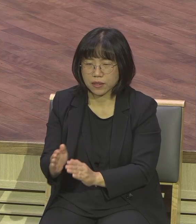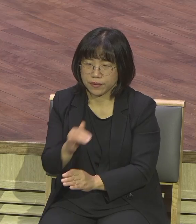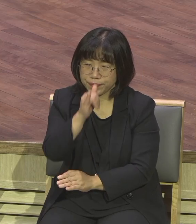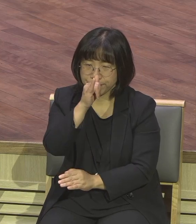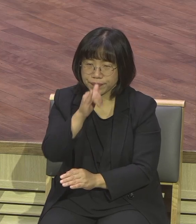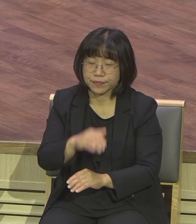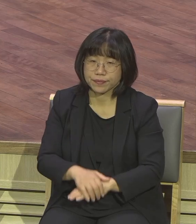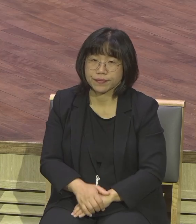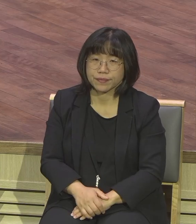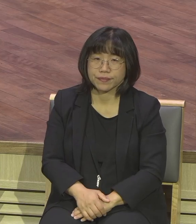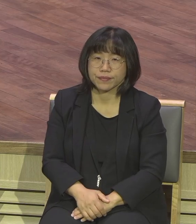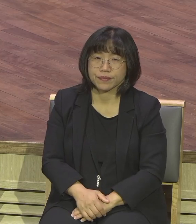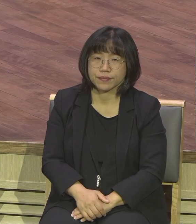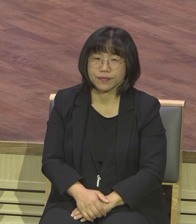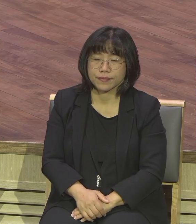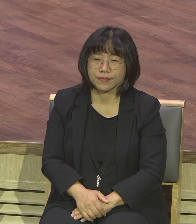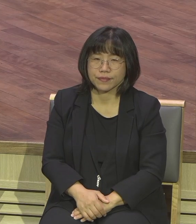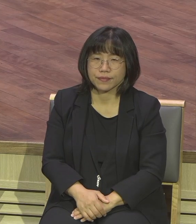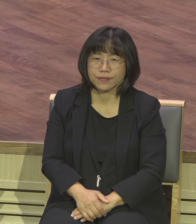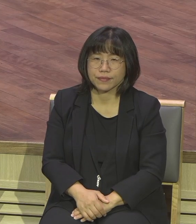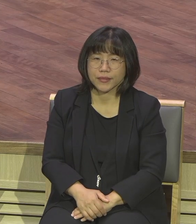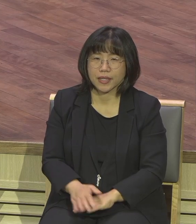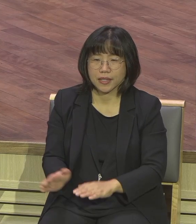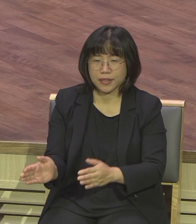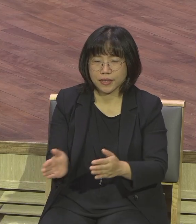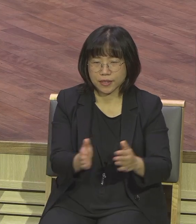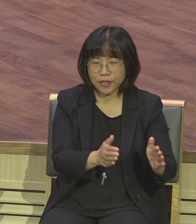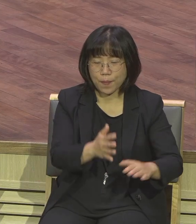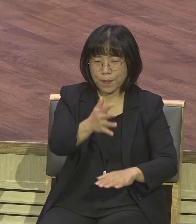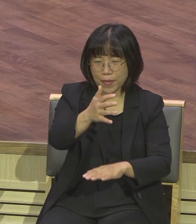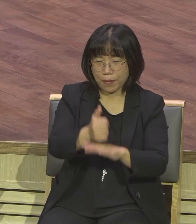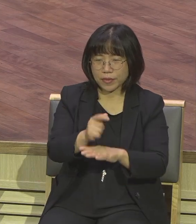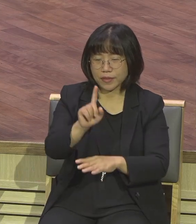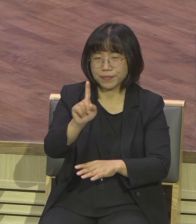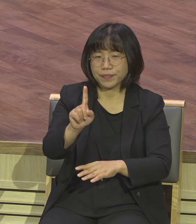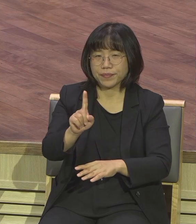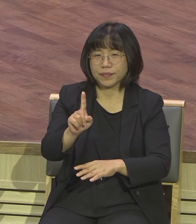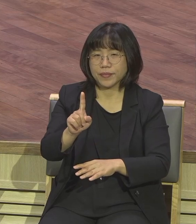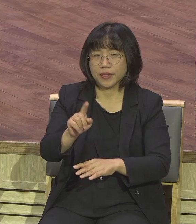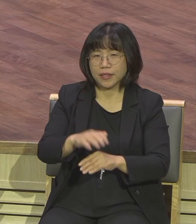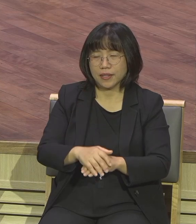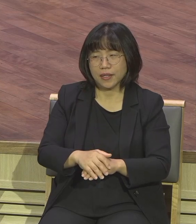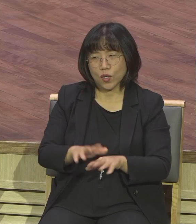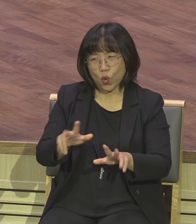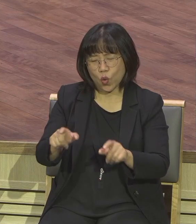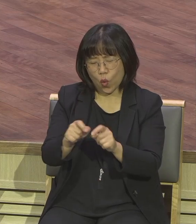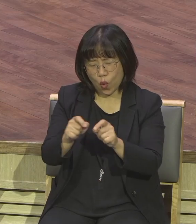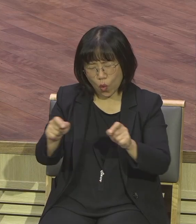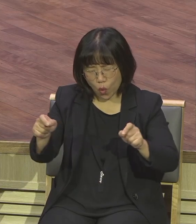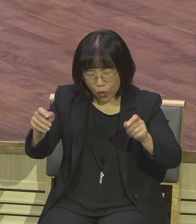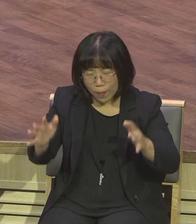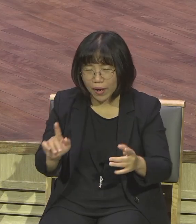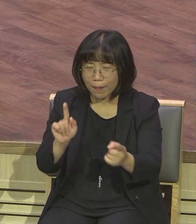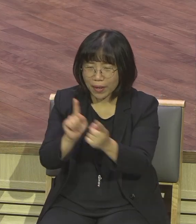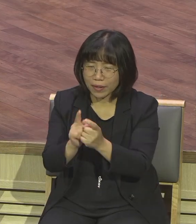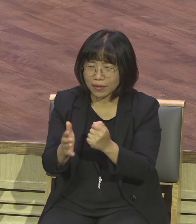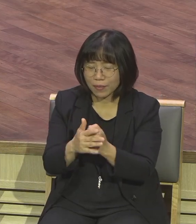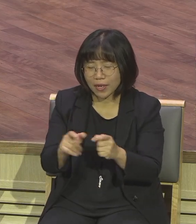자, 하나만 더 하고 마칩시다. 시간. 오늘은 또 이렇게 오랜만에 왔기 때문에 일찍 가지 말고.